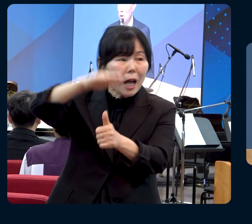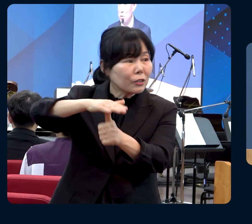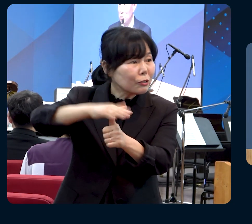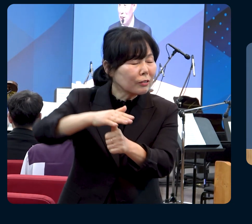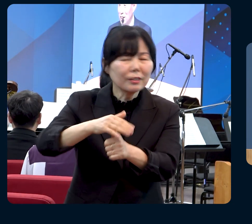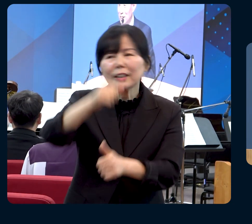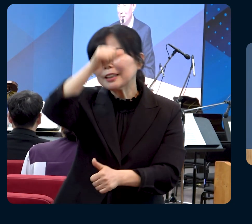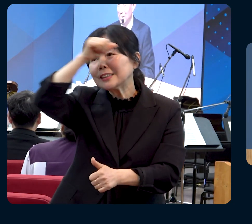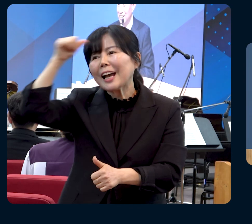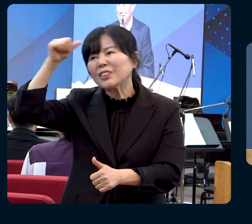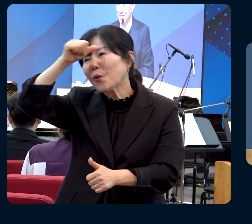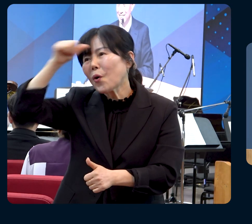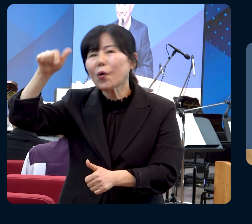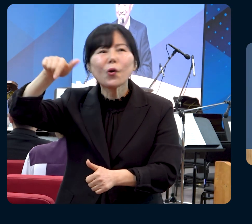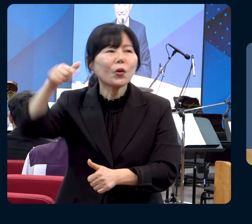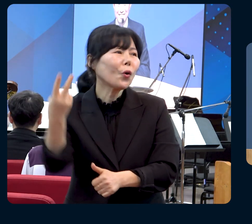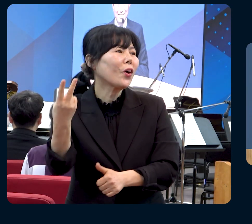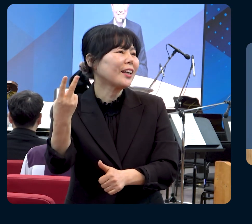정통성이 없습니다.